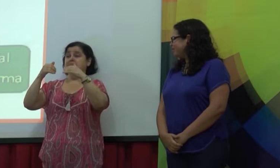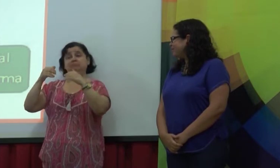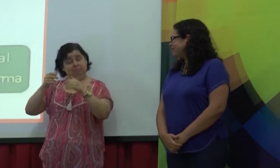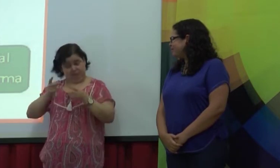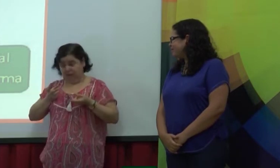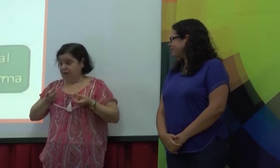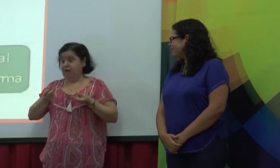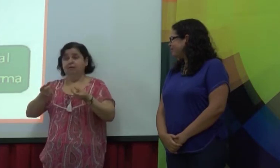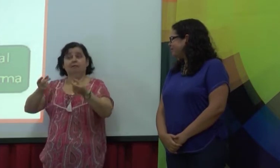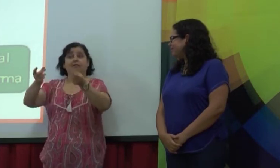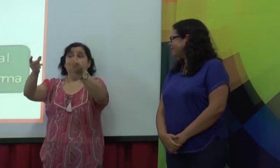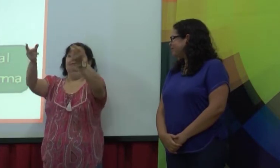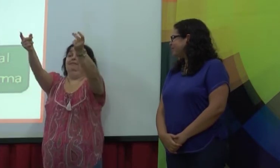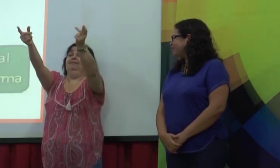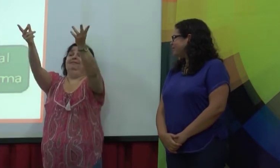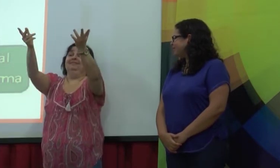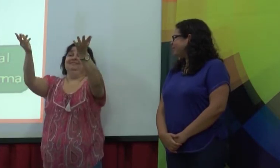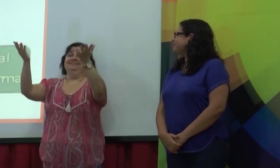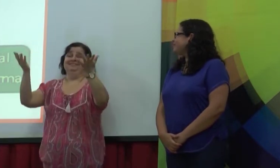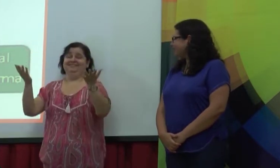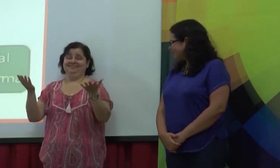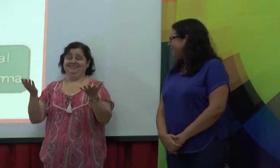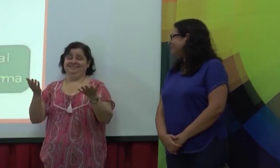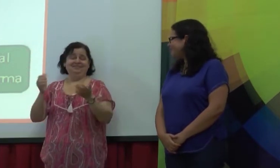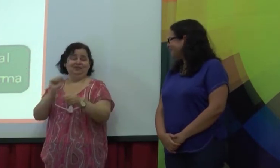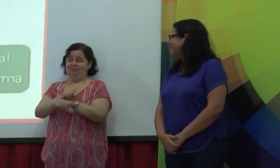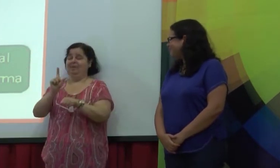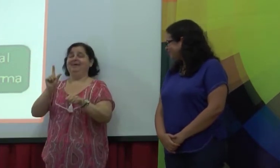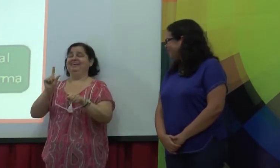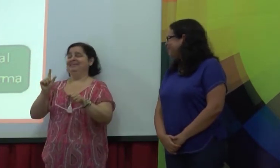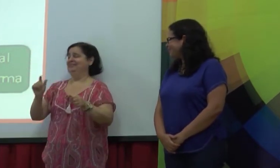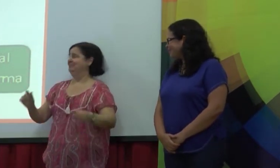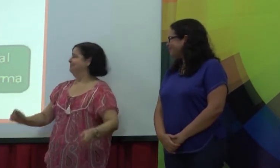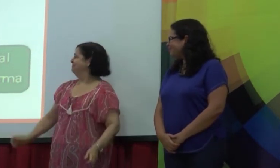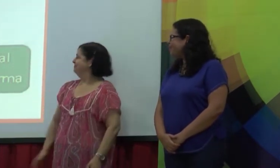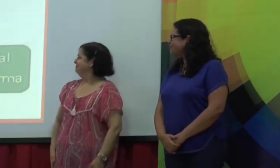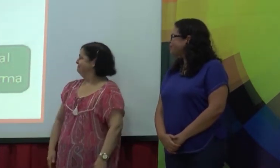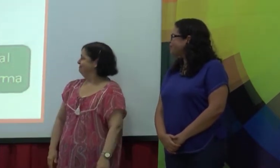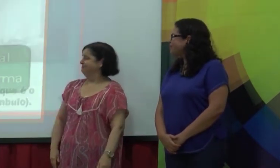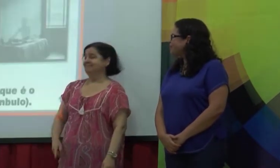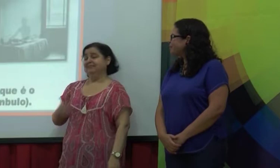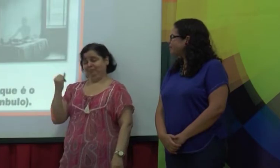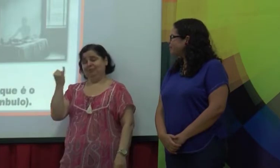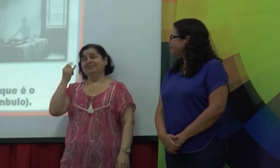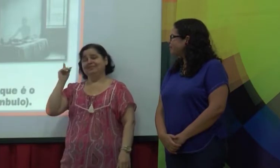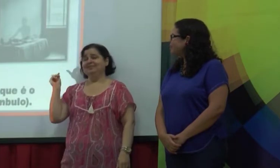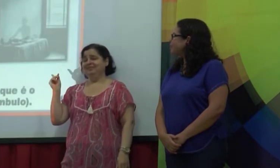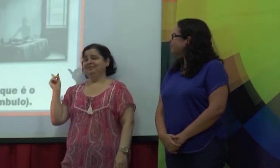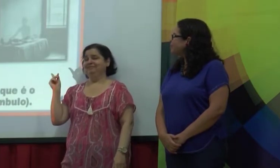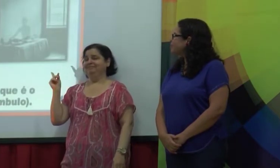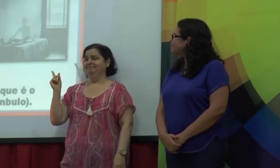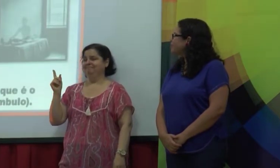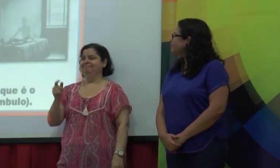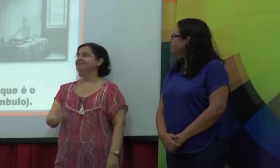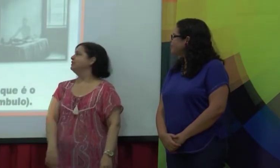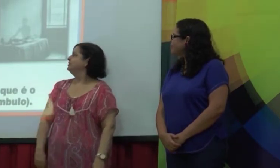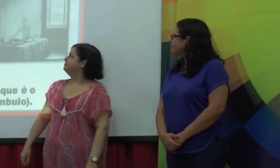quê? Existe um desenvolvimento, né, nosso desenvolvimento infinito.